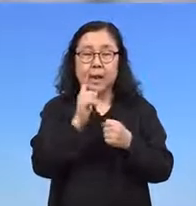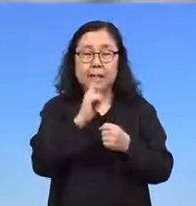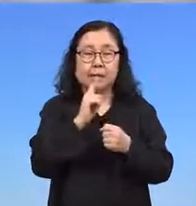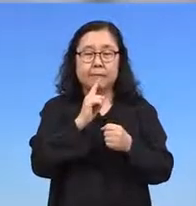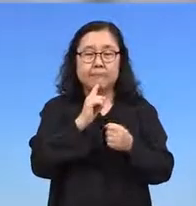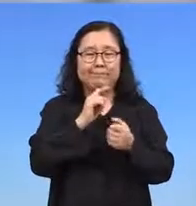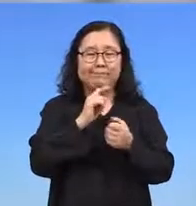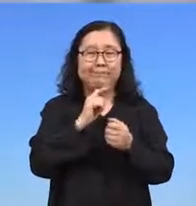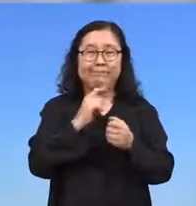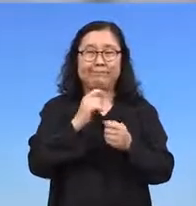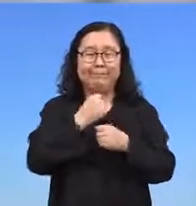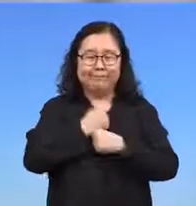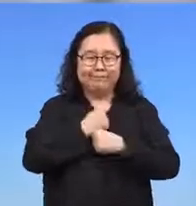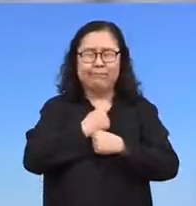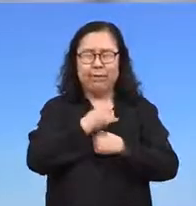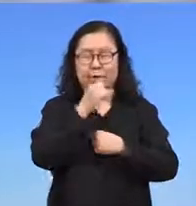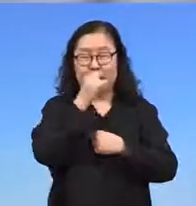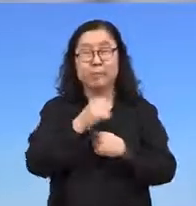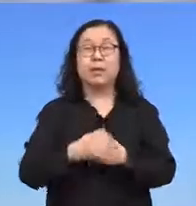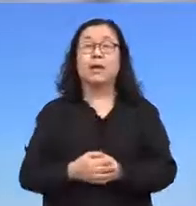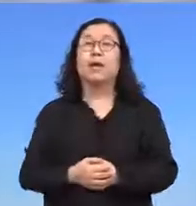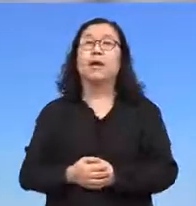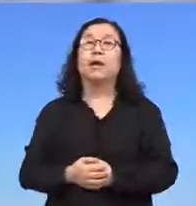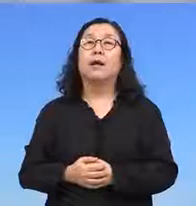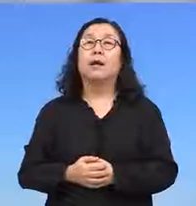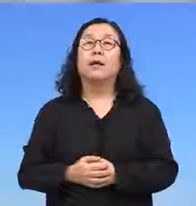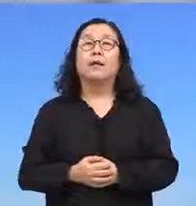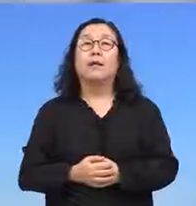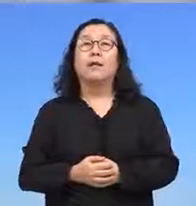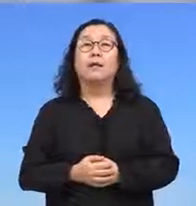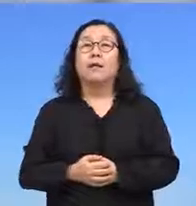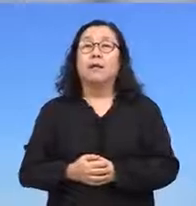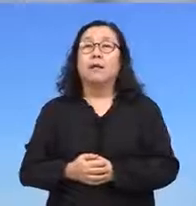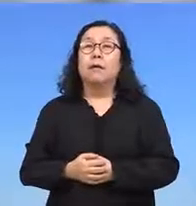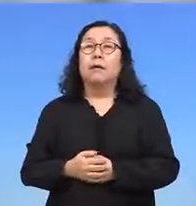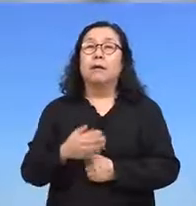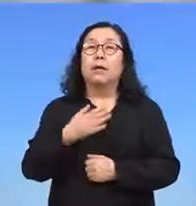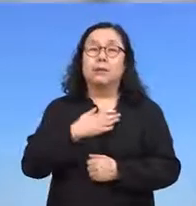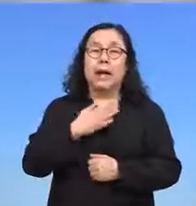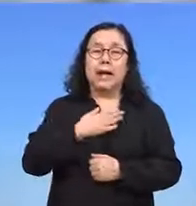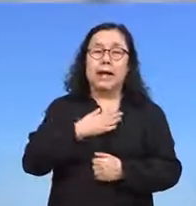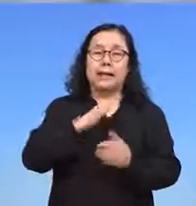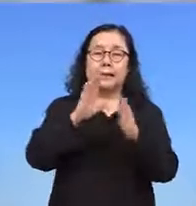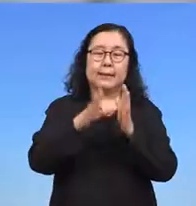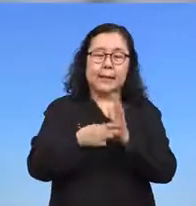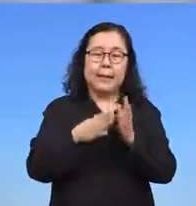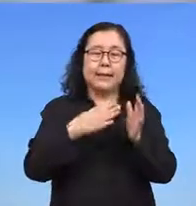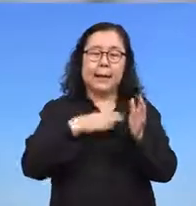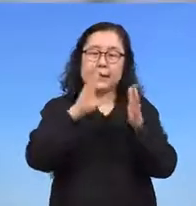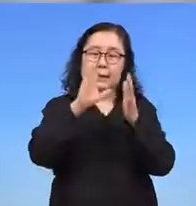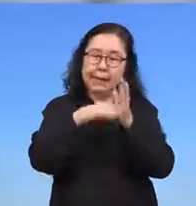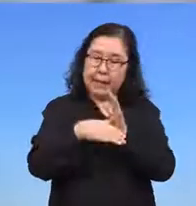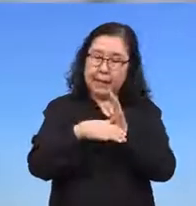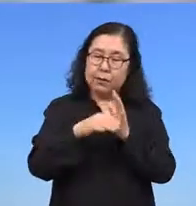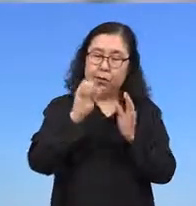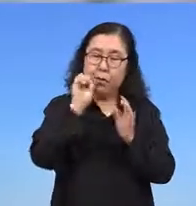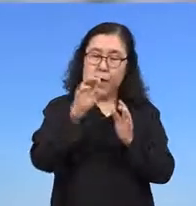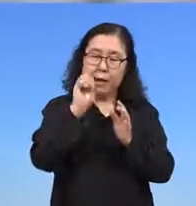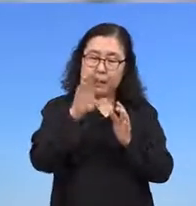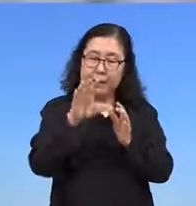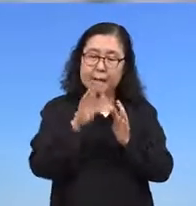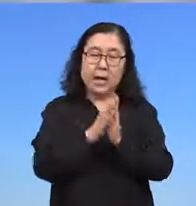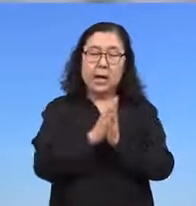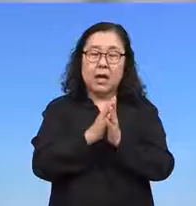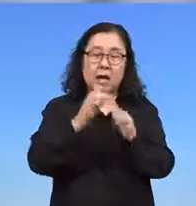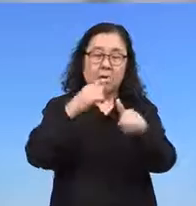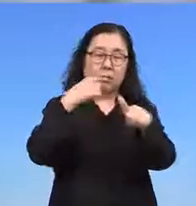있습니다. 그 청년들이 자꾸 우리 같은 사람들이 라떼 말이야 이 힘이